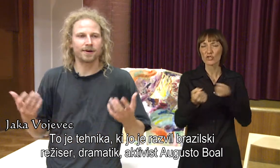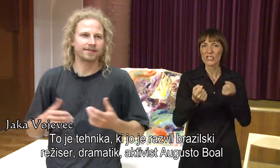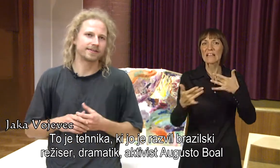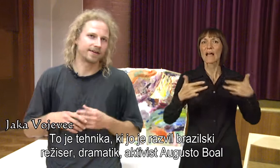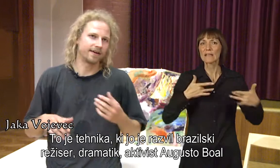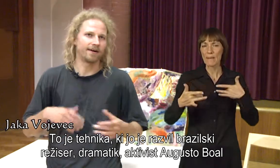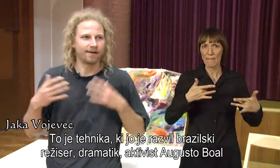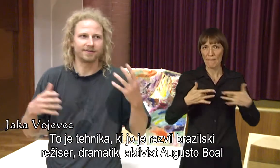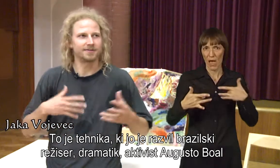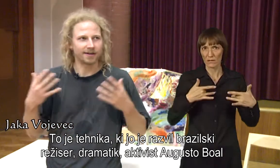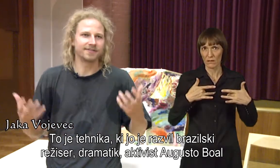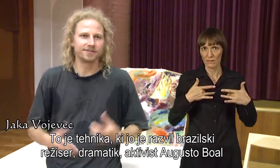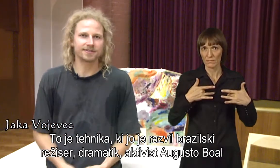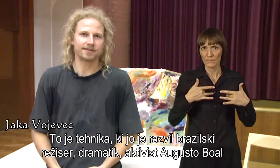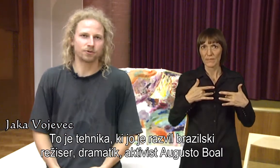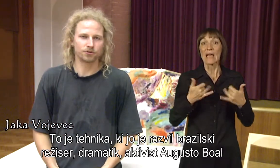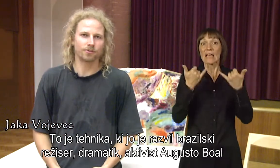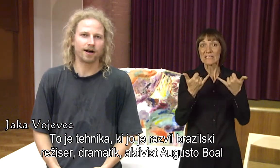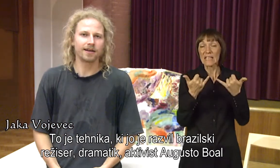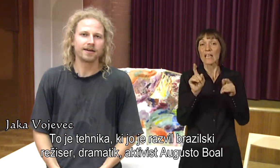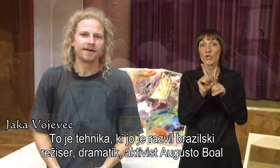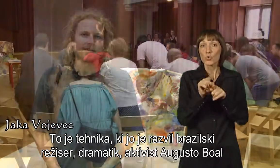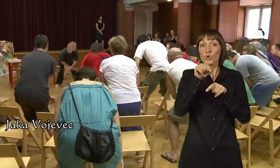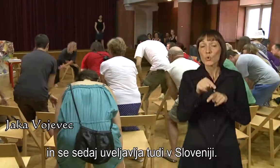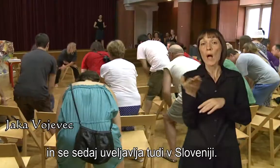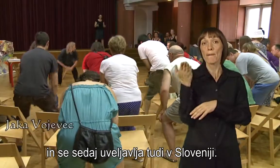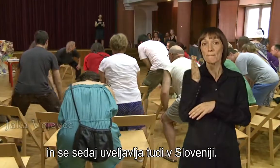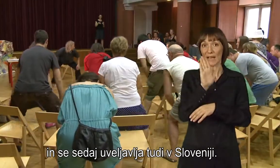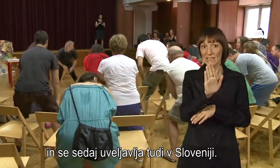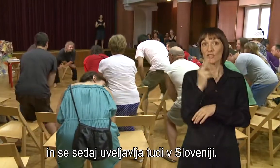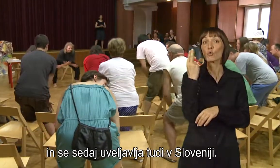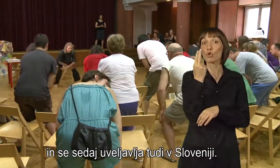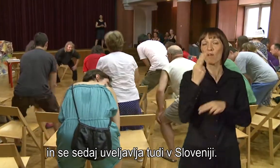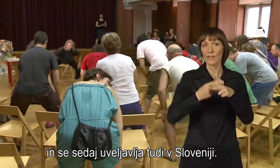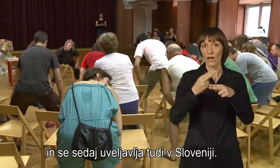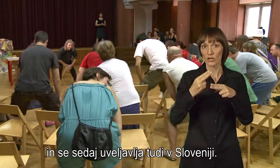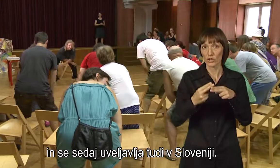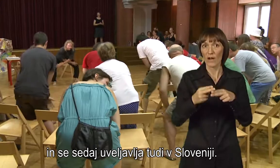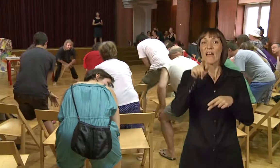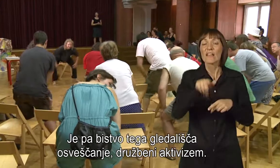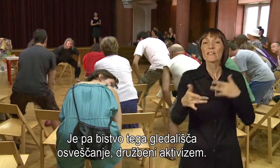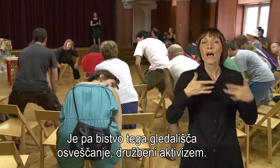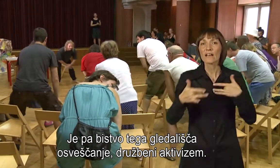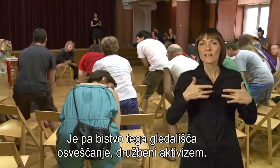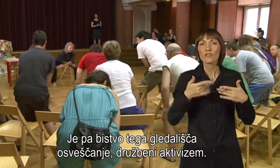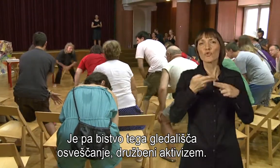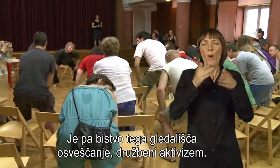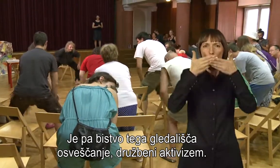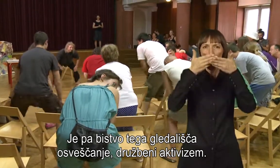dramatik, aktivist Augusto Boal in se zdaj uveljavlja tudi v Sloveniji. Je pa bistvo tega gledališča pravzaprav